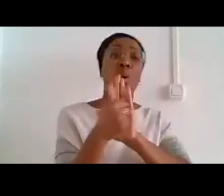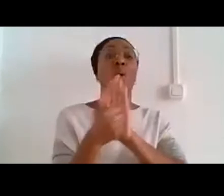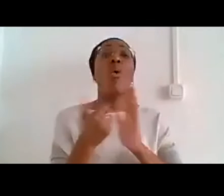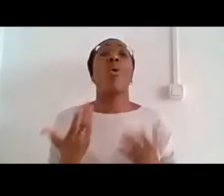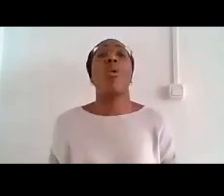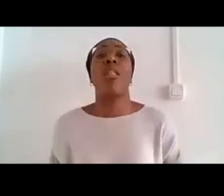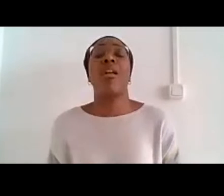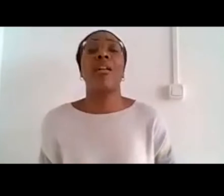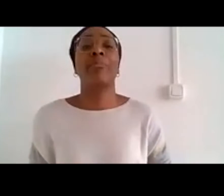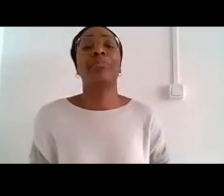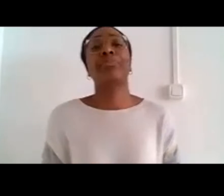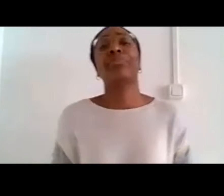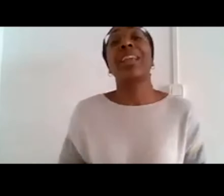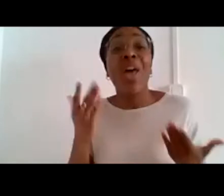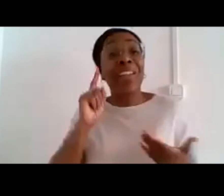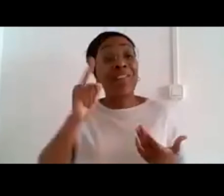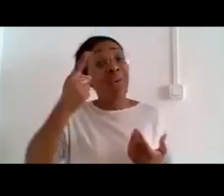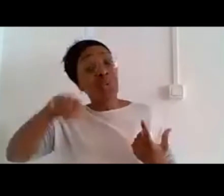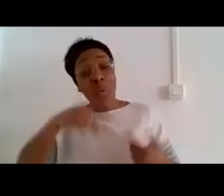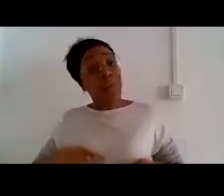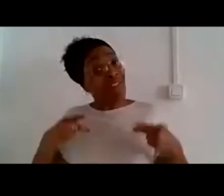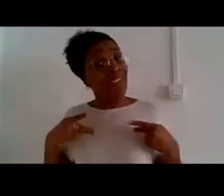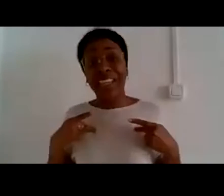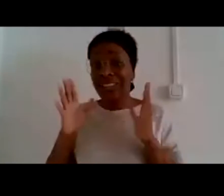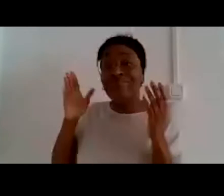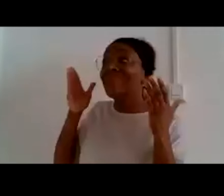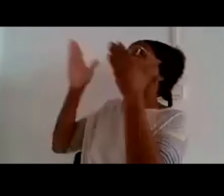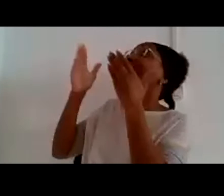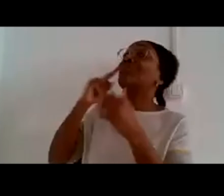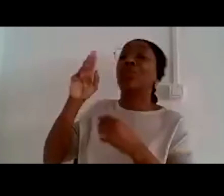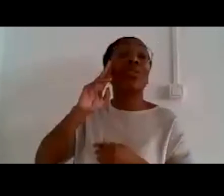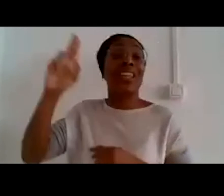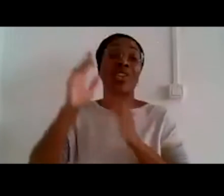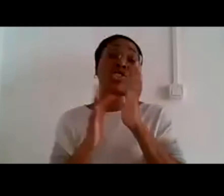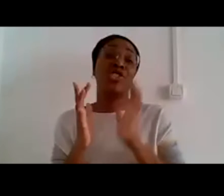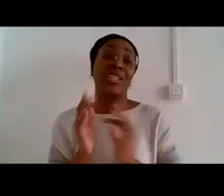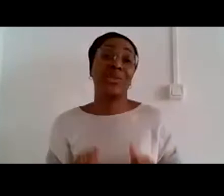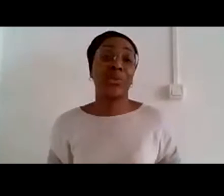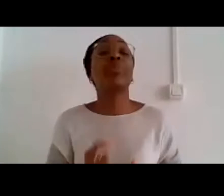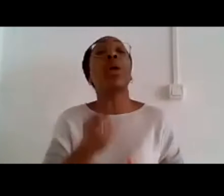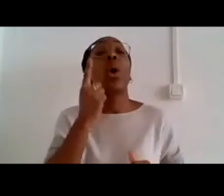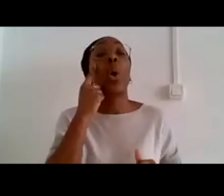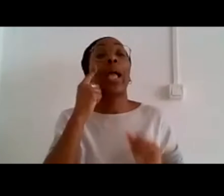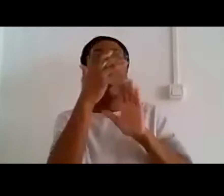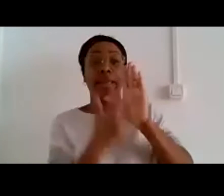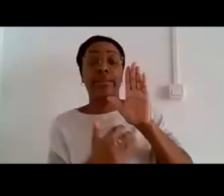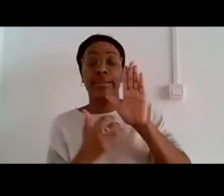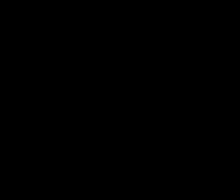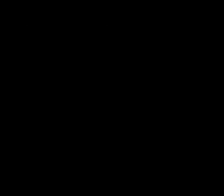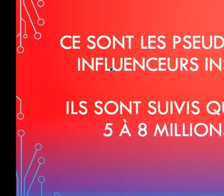Alors que nos vies soient consacrées pour le Seigneur. Je vais partager à nouveau mon écran.